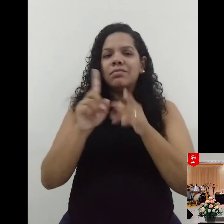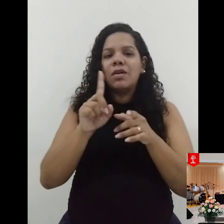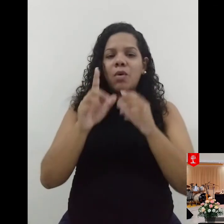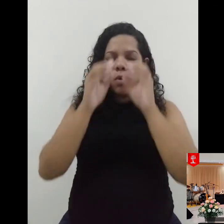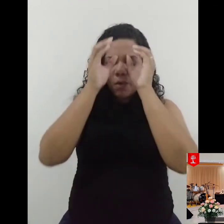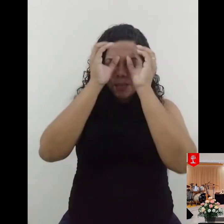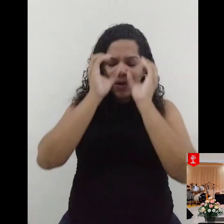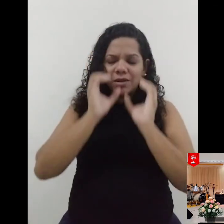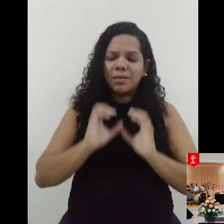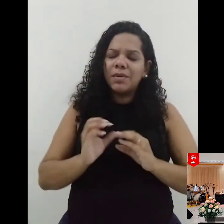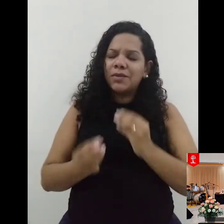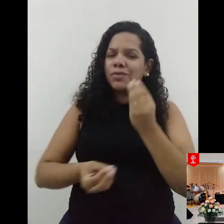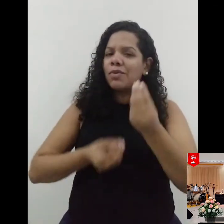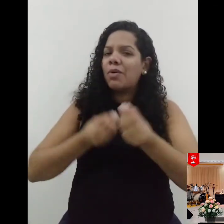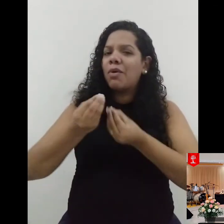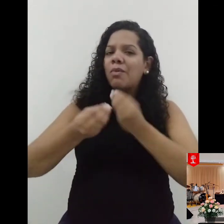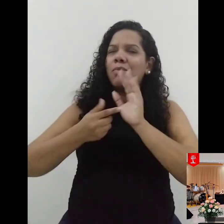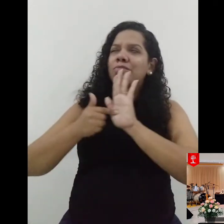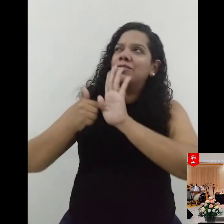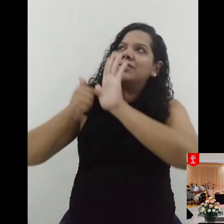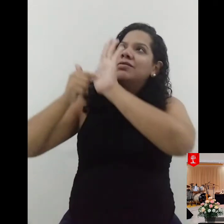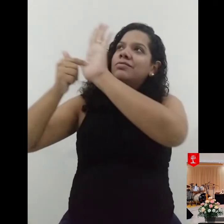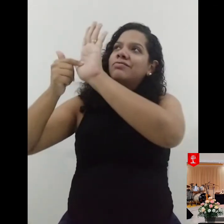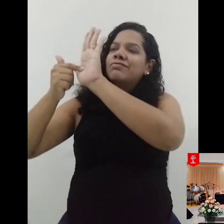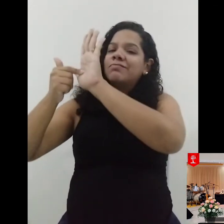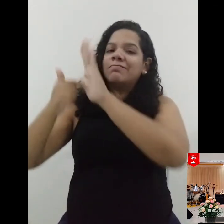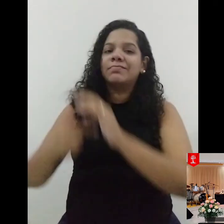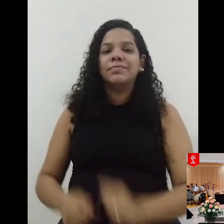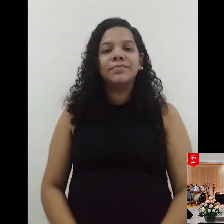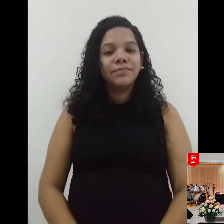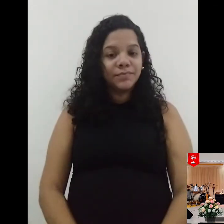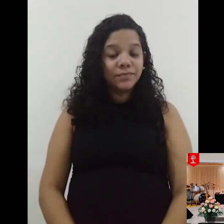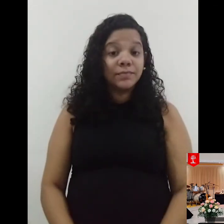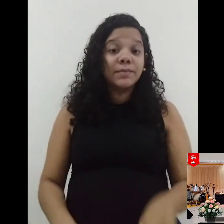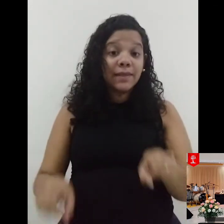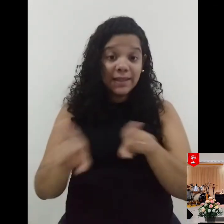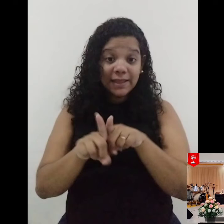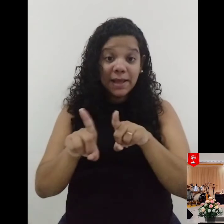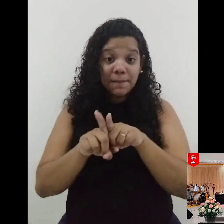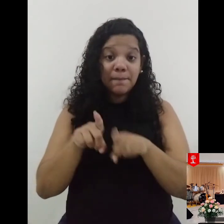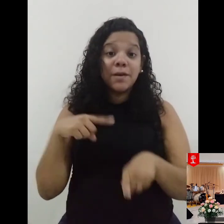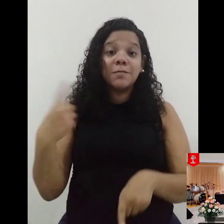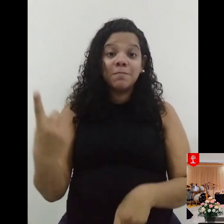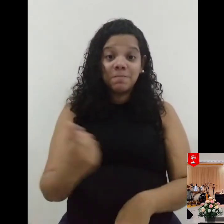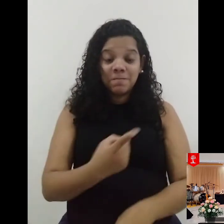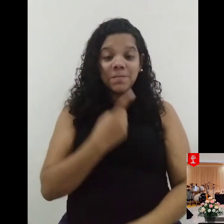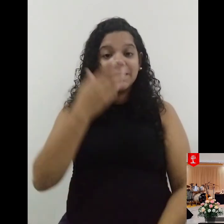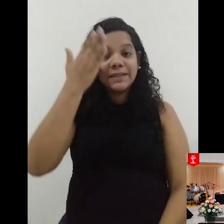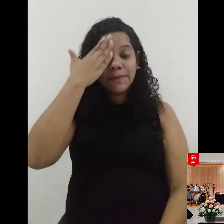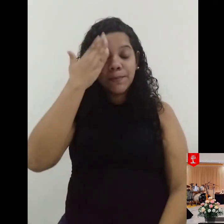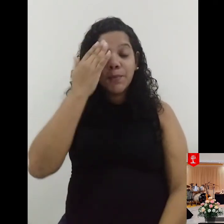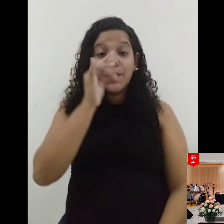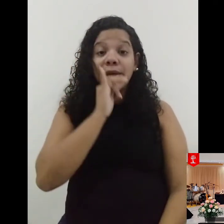O que o fariseu disse era bom.